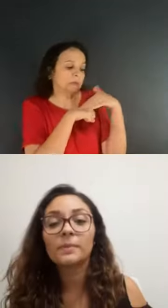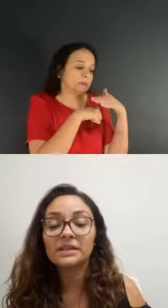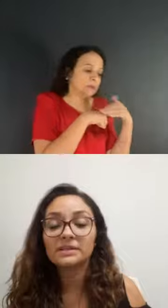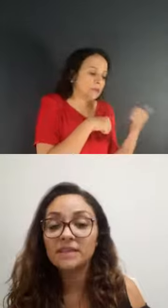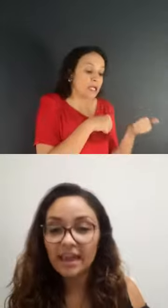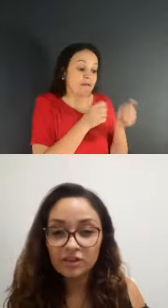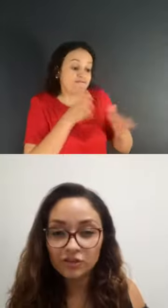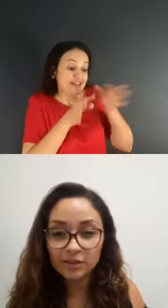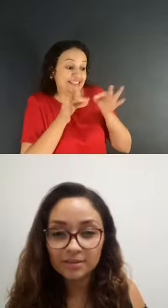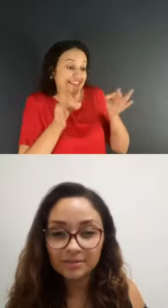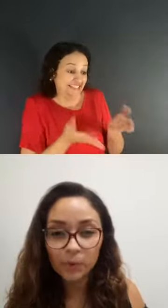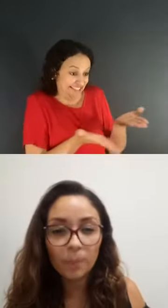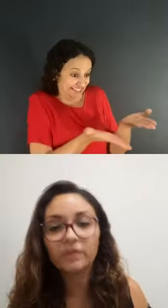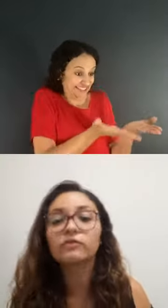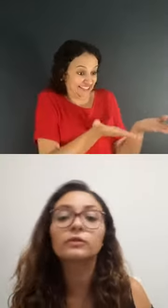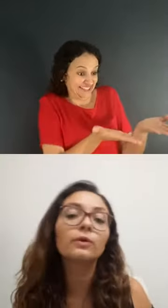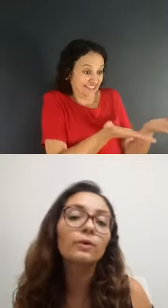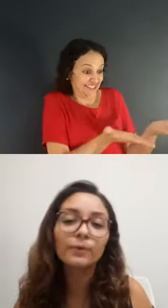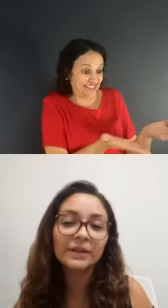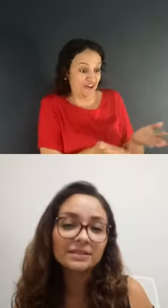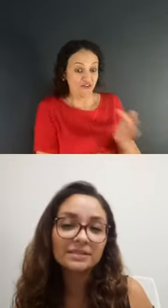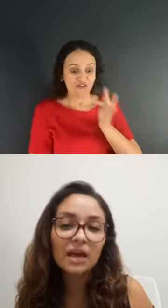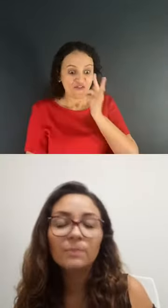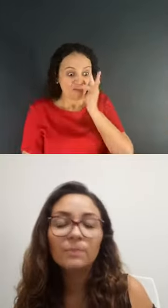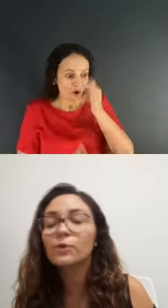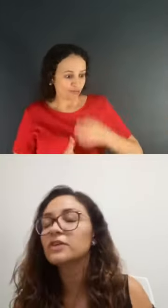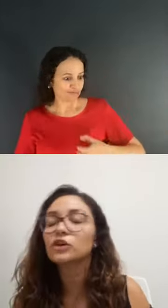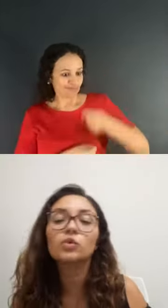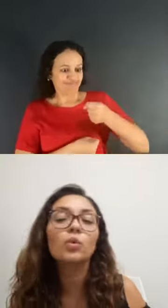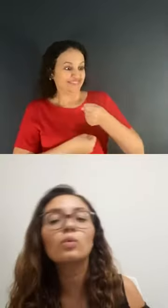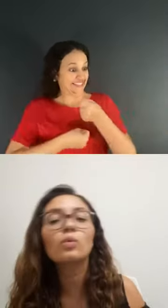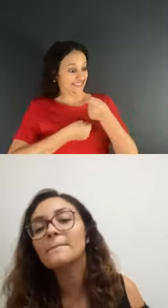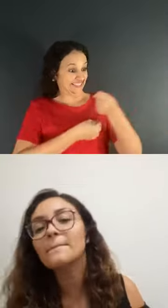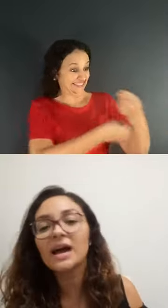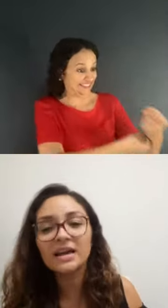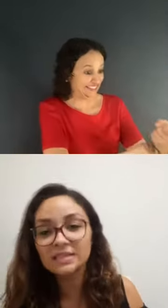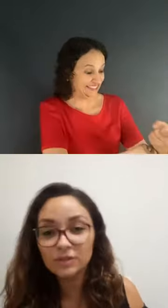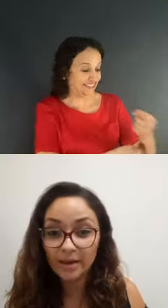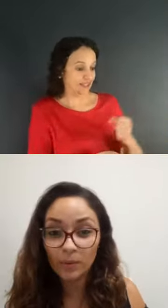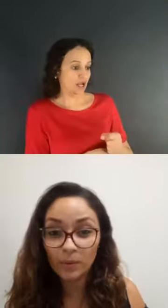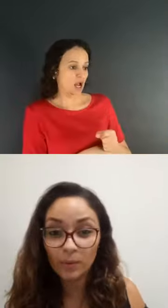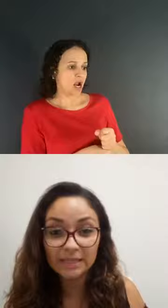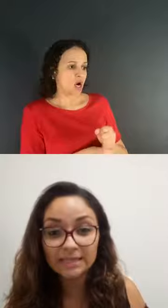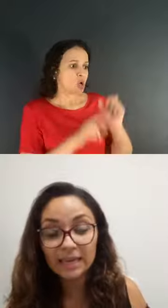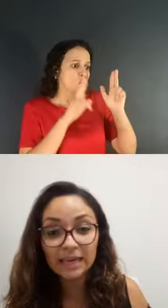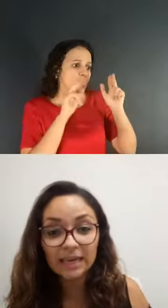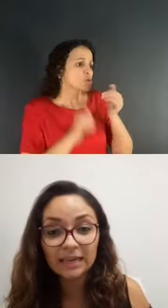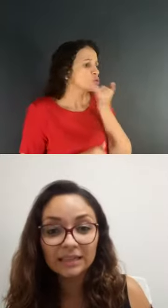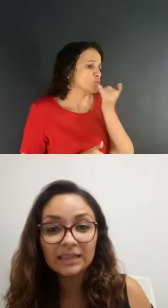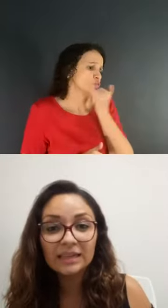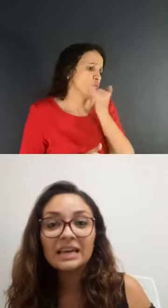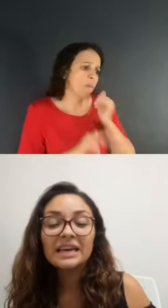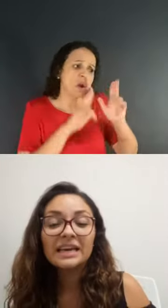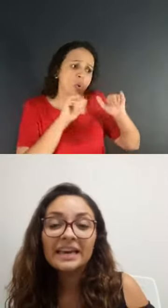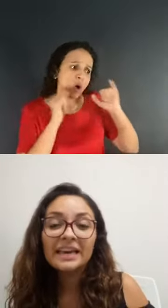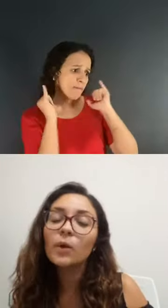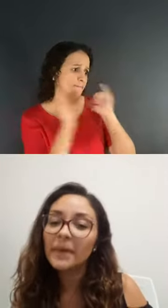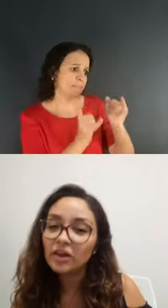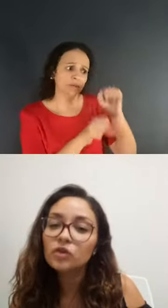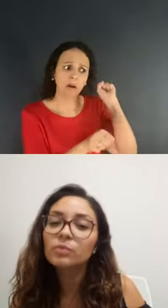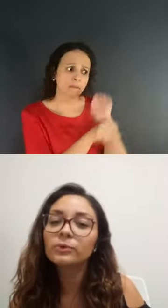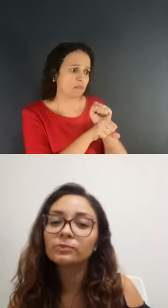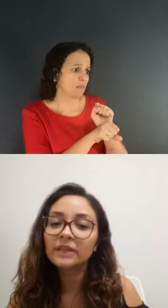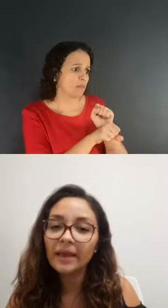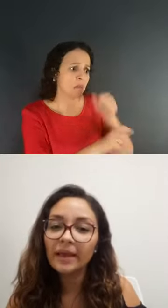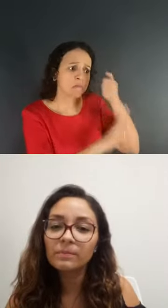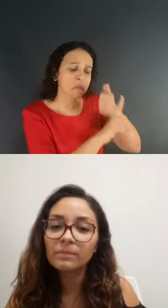ele compra presentes, compra flores, promete que nunca mais isso vai acontecer. E